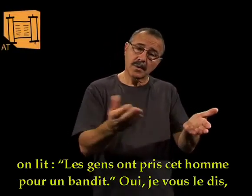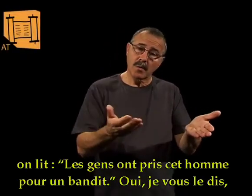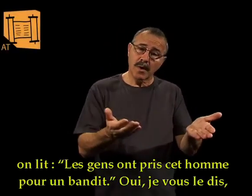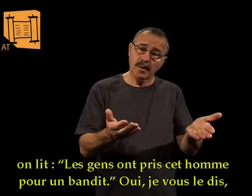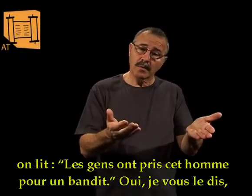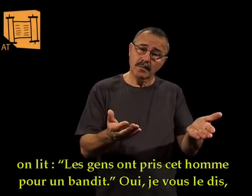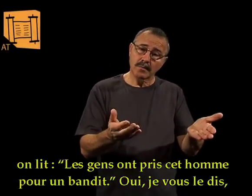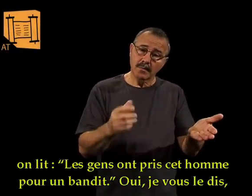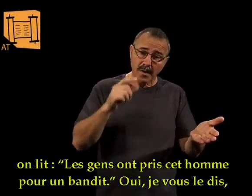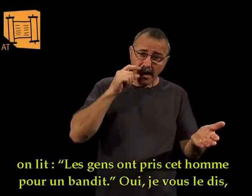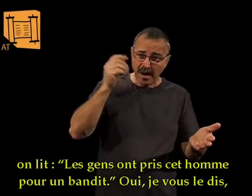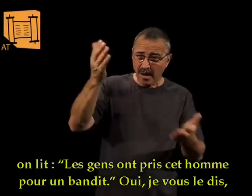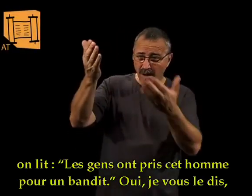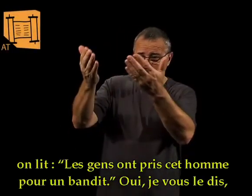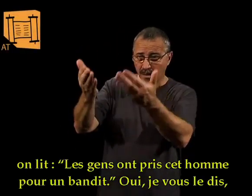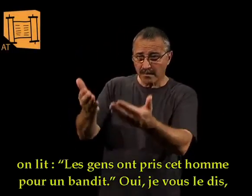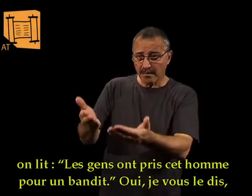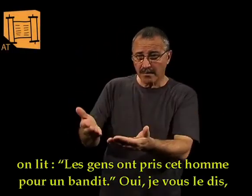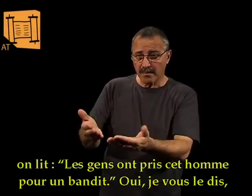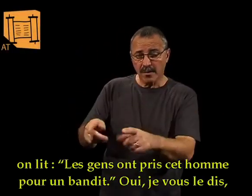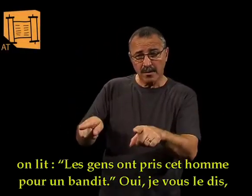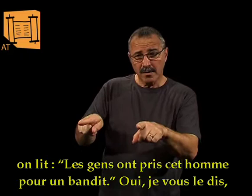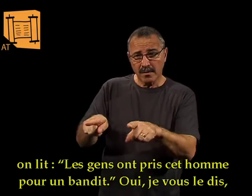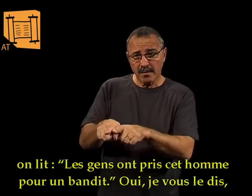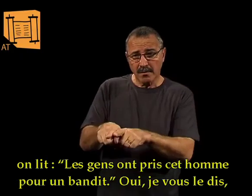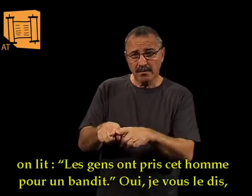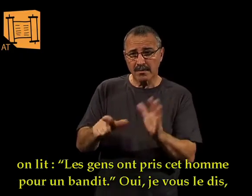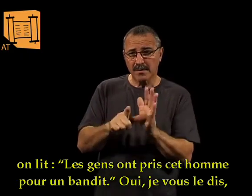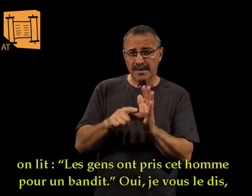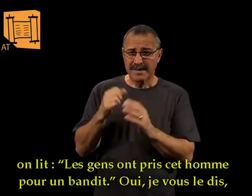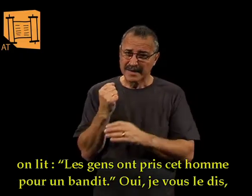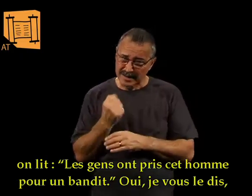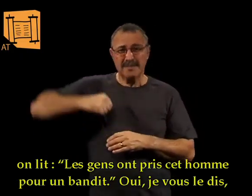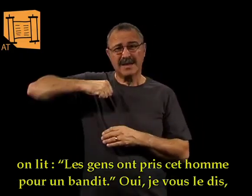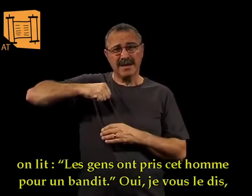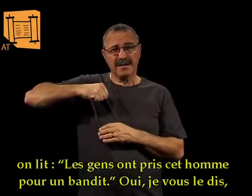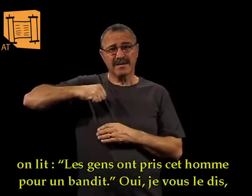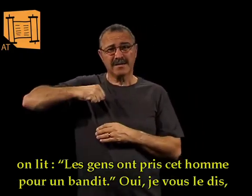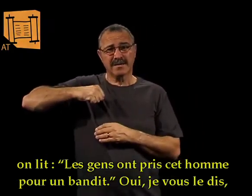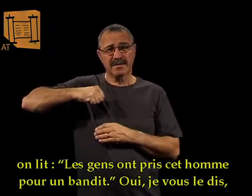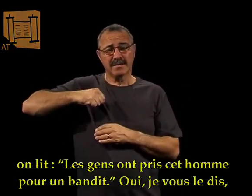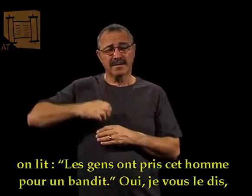Dans les livres saints, on lit, « Les gens ont pris cet homme pour un bandit. » Oui,